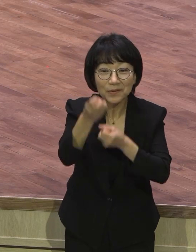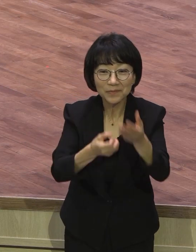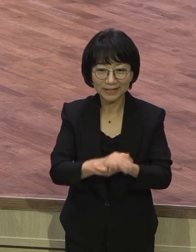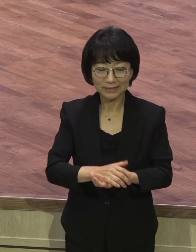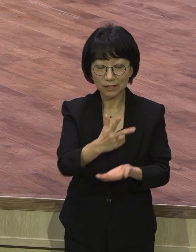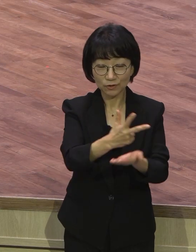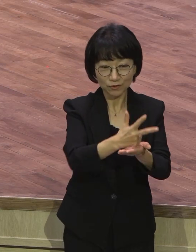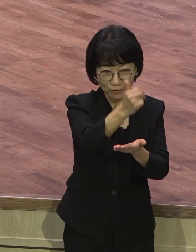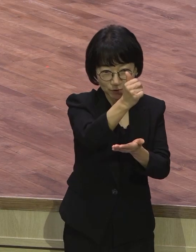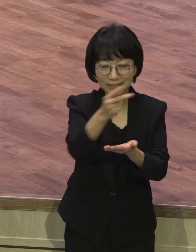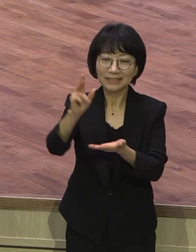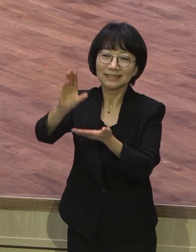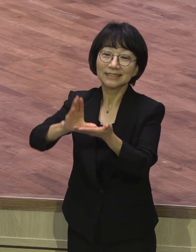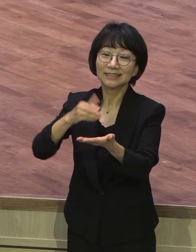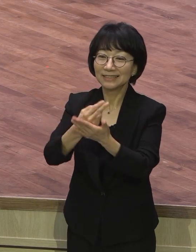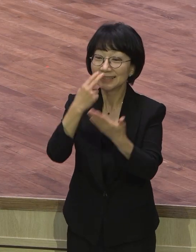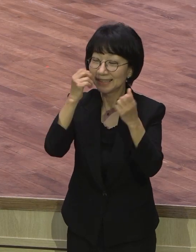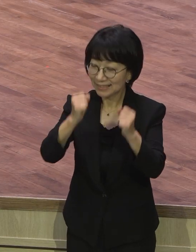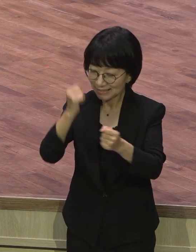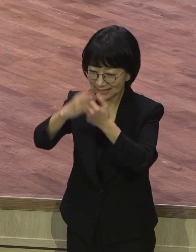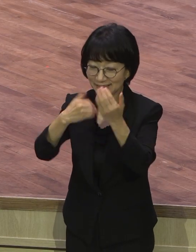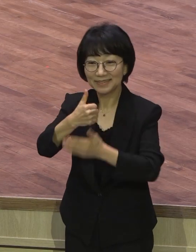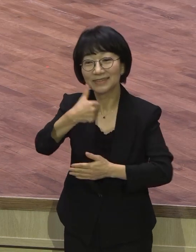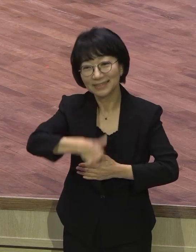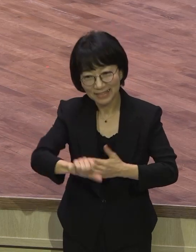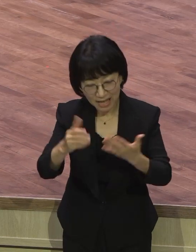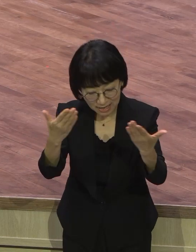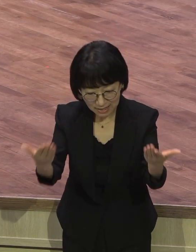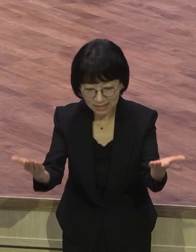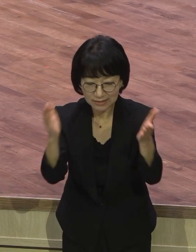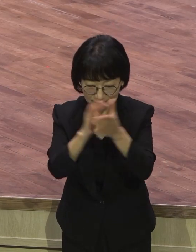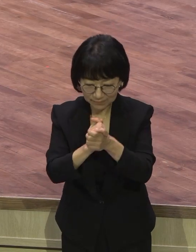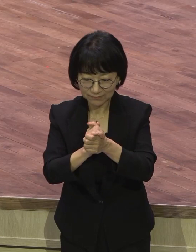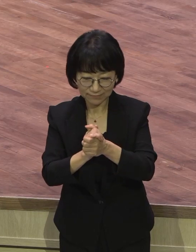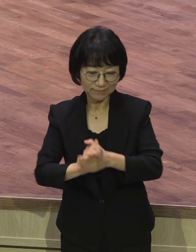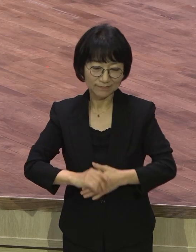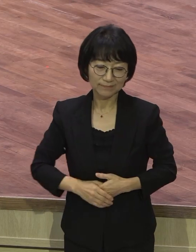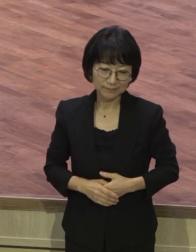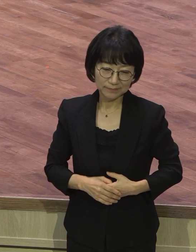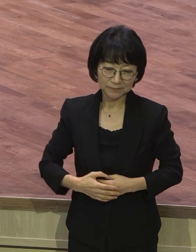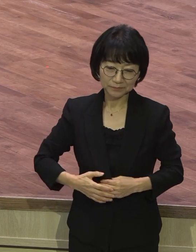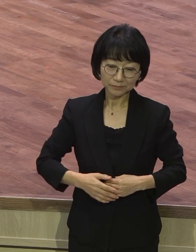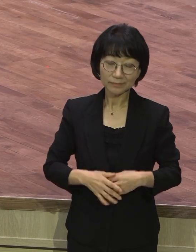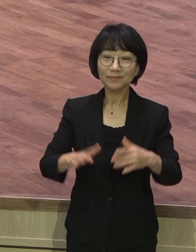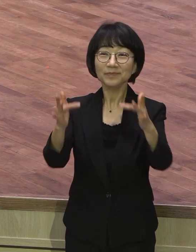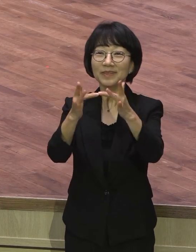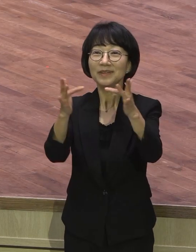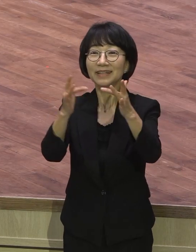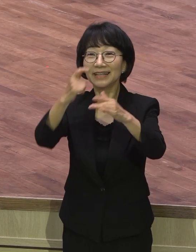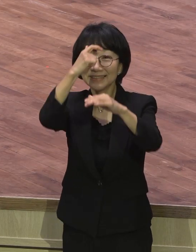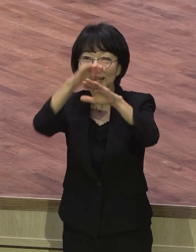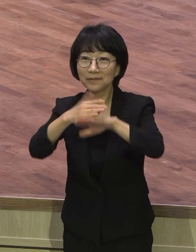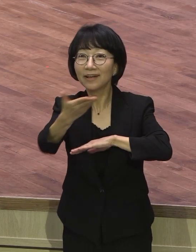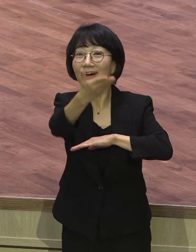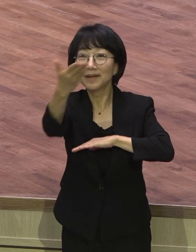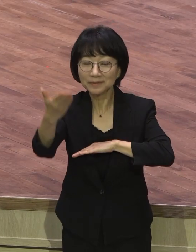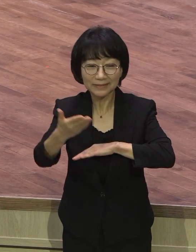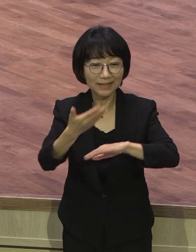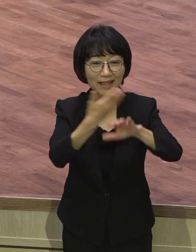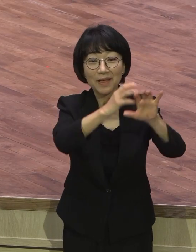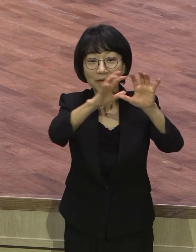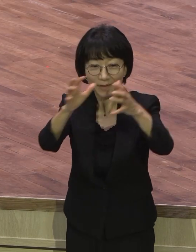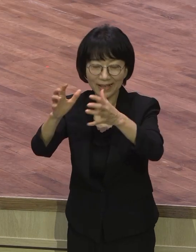주는 그리스도시오. 살아계신 하나님의 아들이십니다. 아멘. 우리 온라인 예배되는 성도들, 해외의 성도들